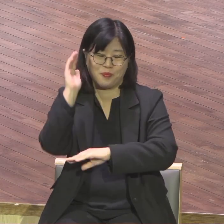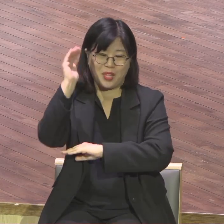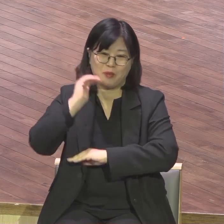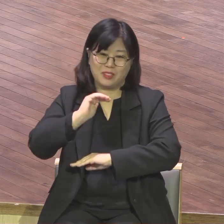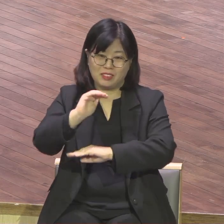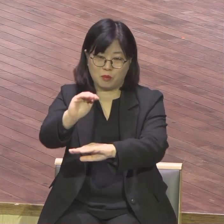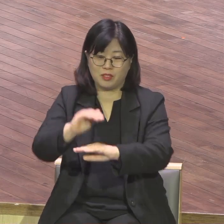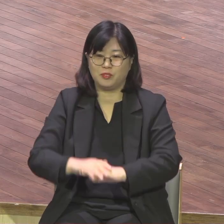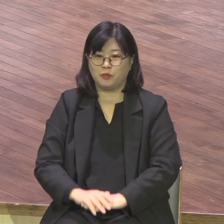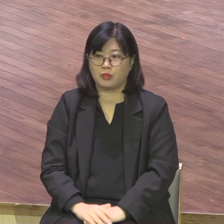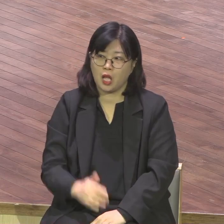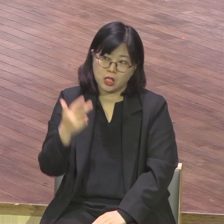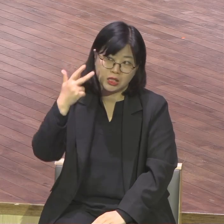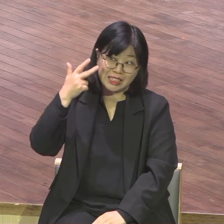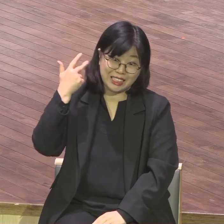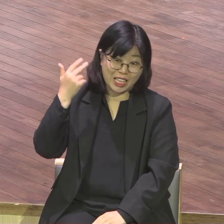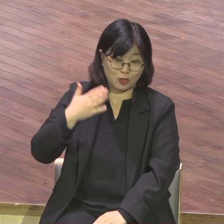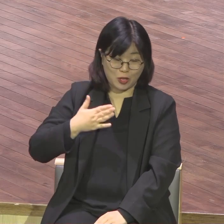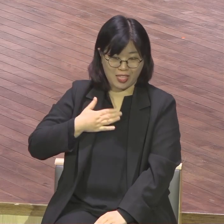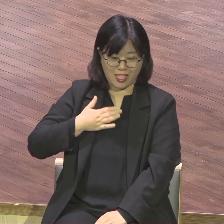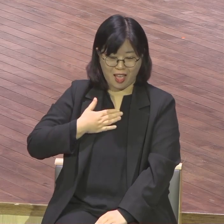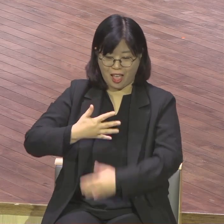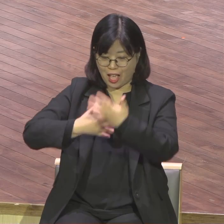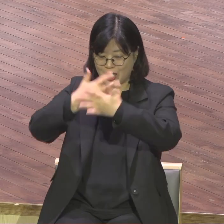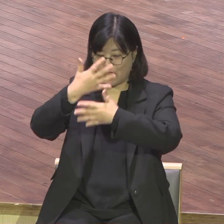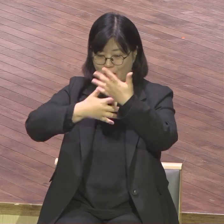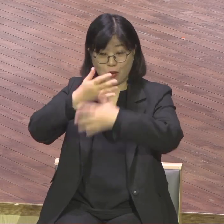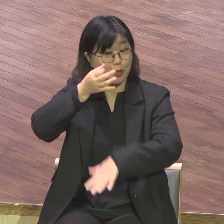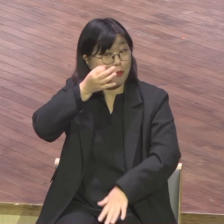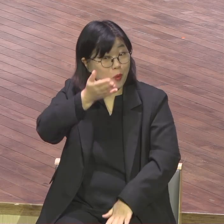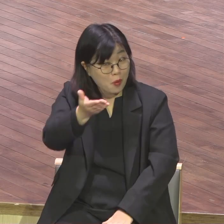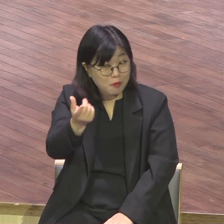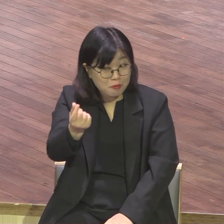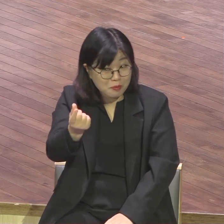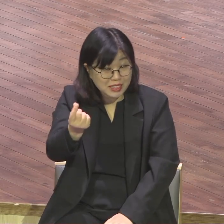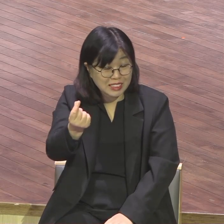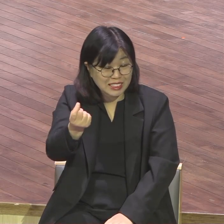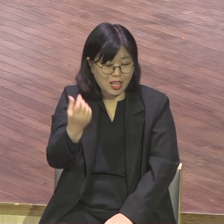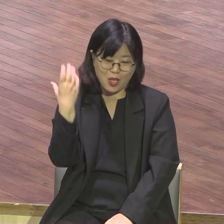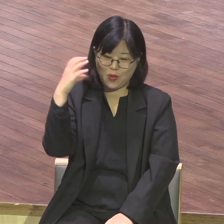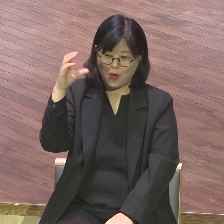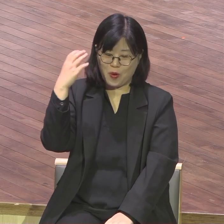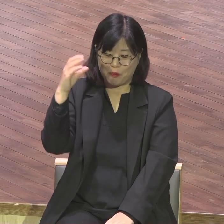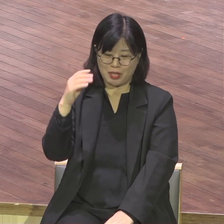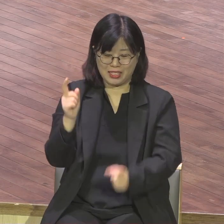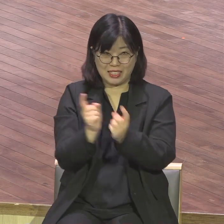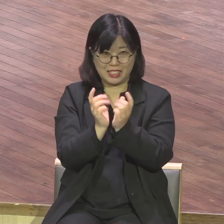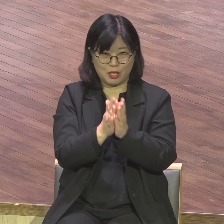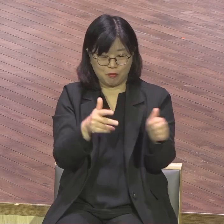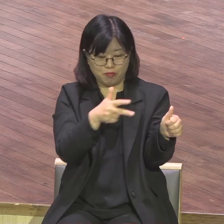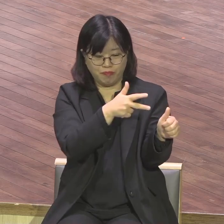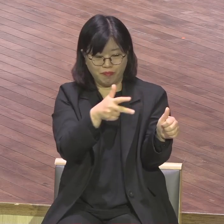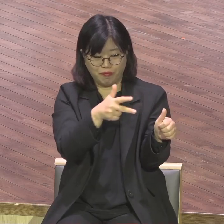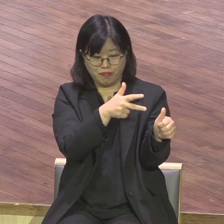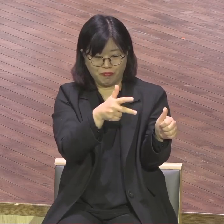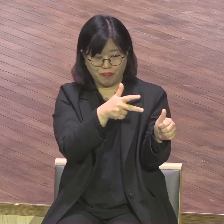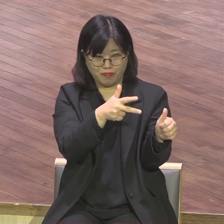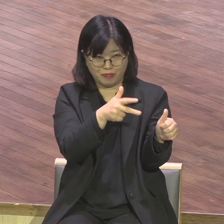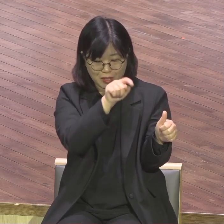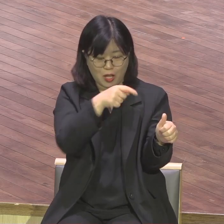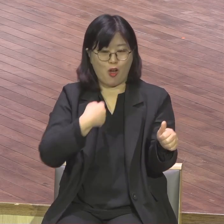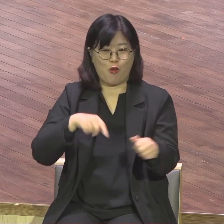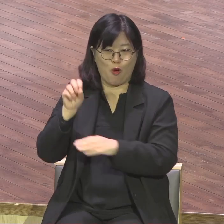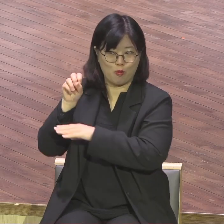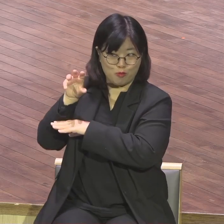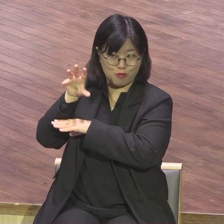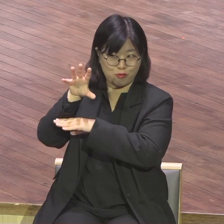제가 콜롬비아 현장에서 촬영한 영상으로 여러분을 만났습니다. 한 주간을 사실 비웠는데